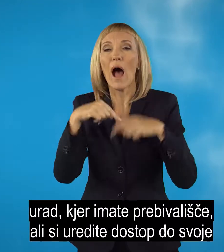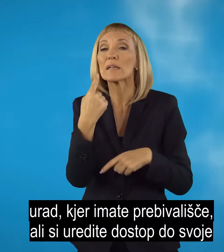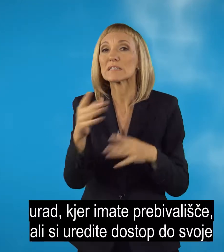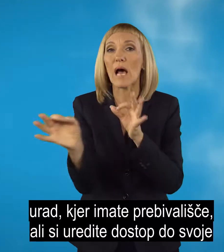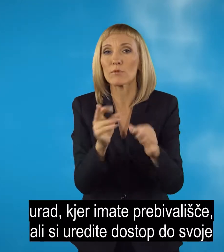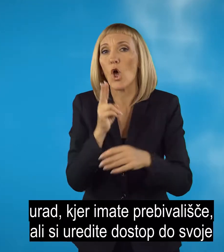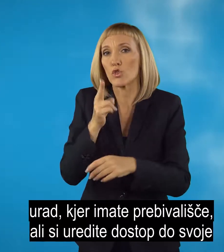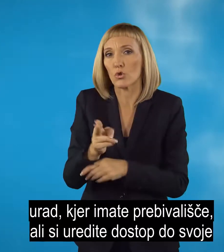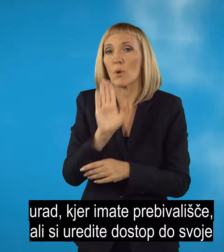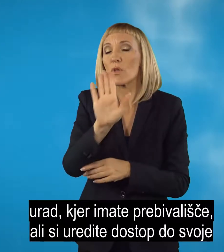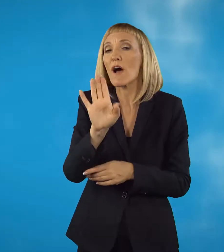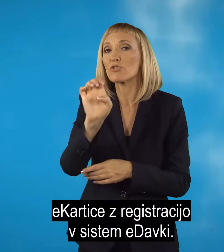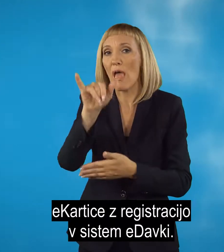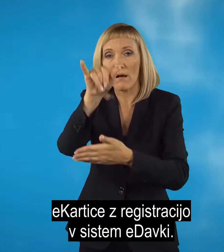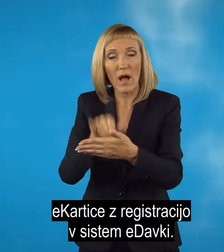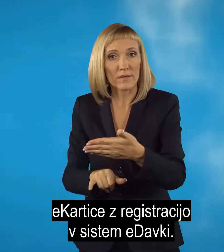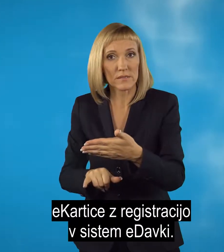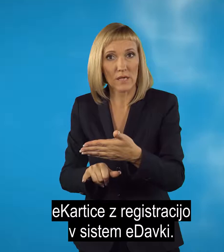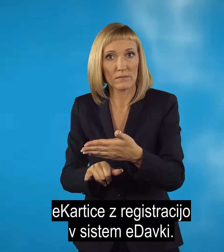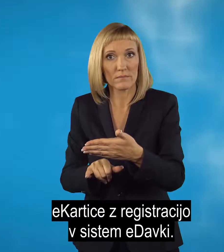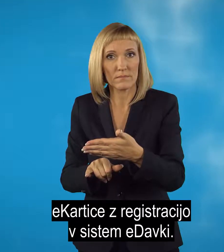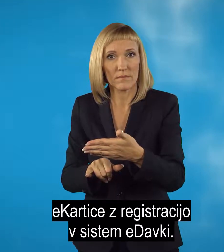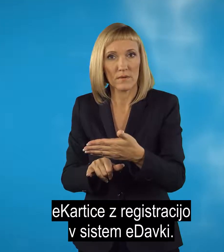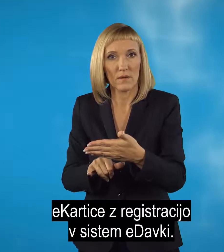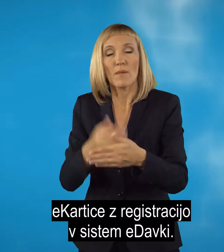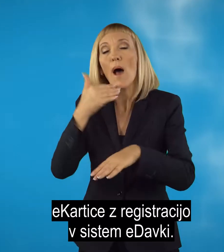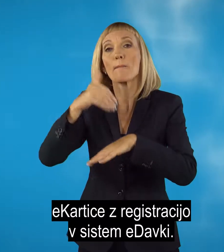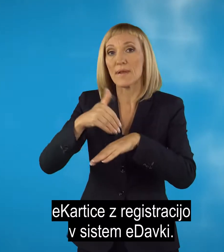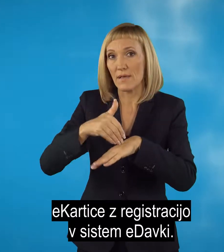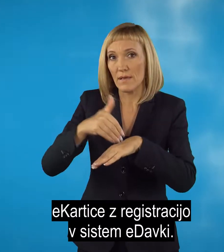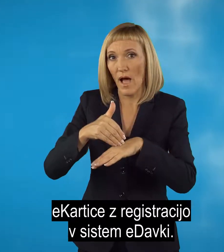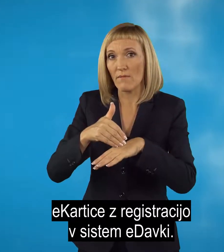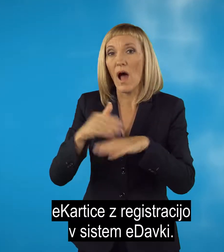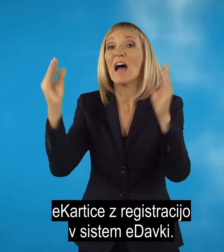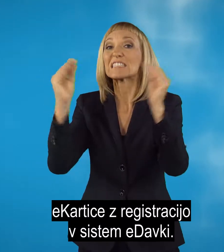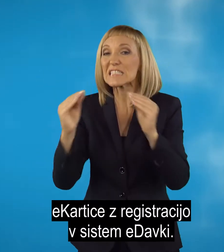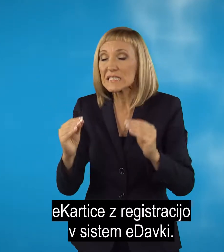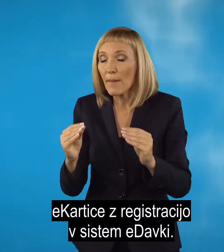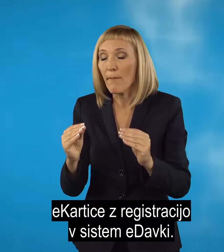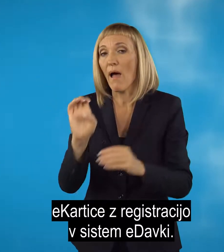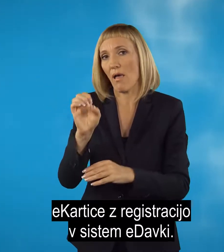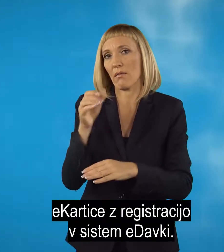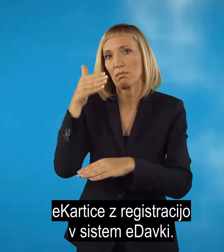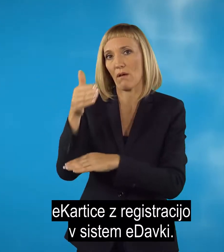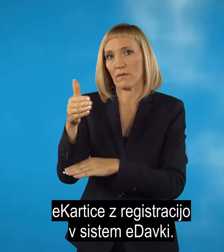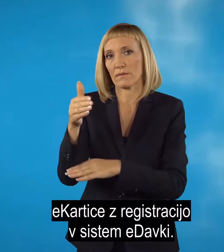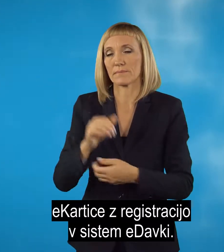uredite dostop do svoje e-kartice z registracijo v sistem e-davki.